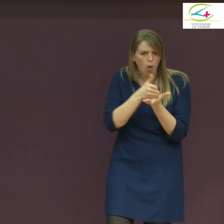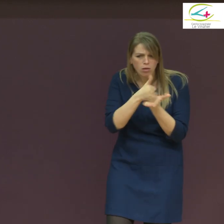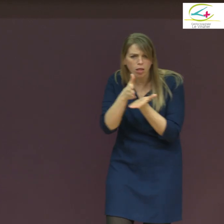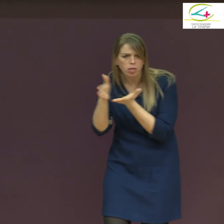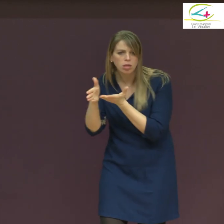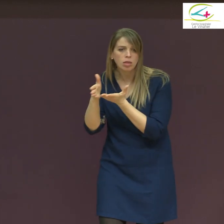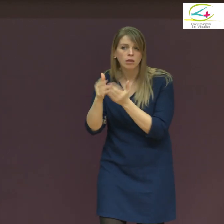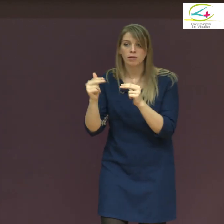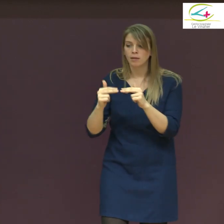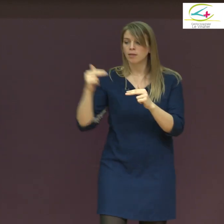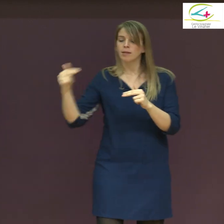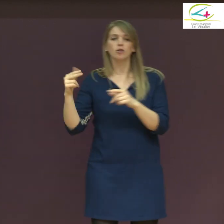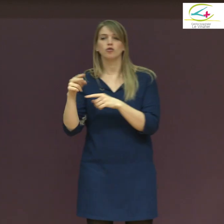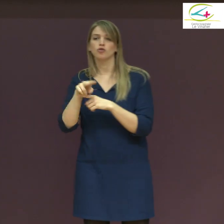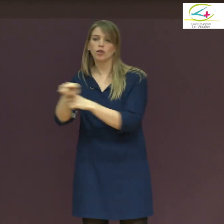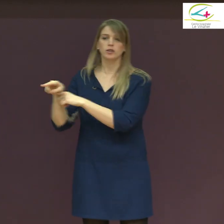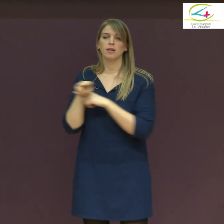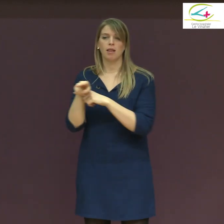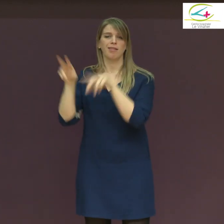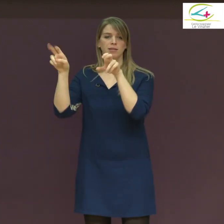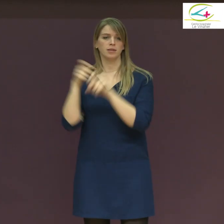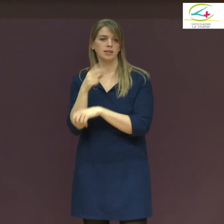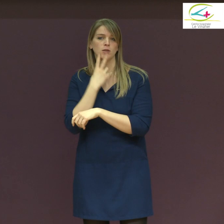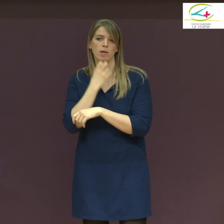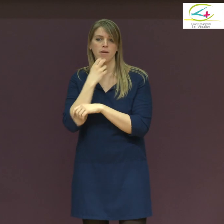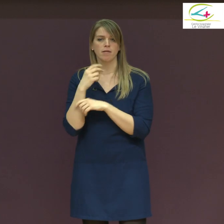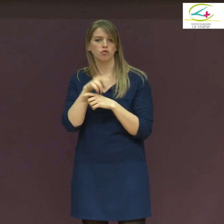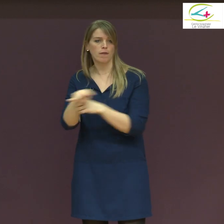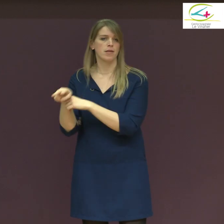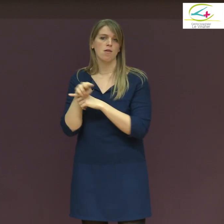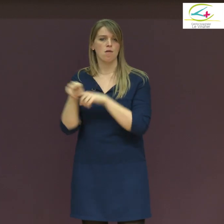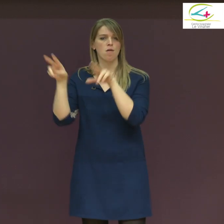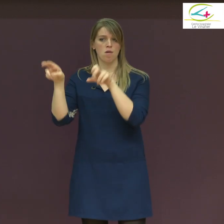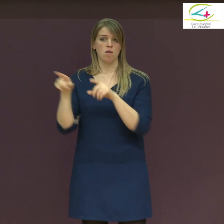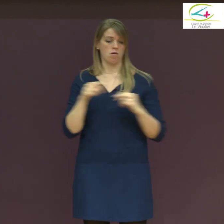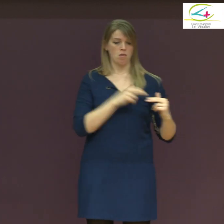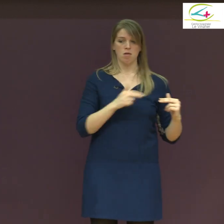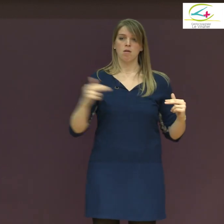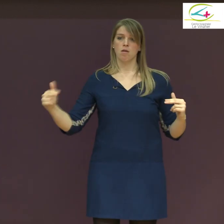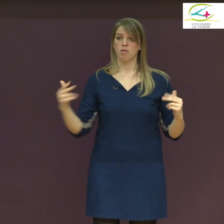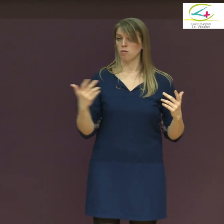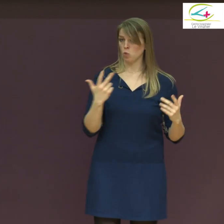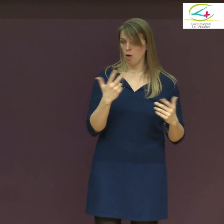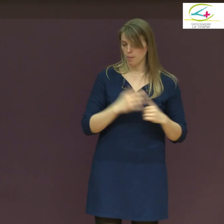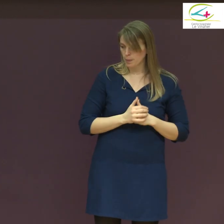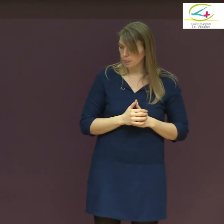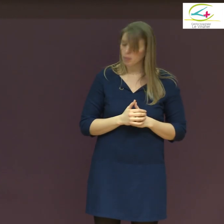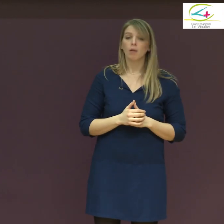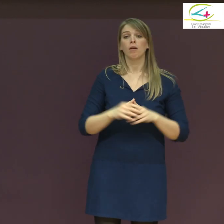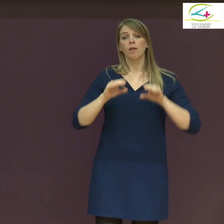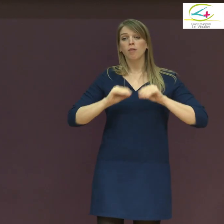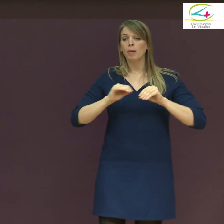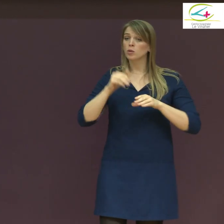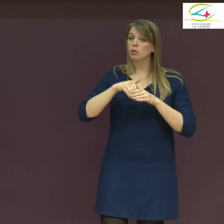puis un palier pour les sentinelles, c'est-à-dire les citoyens. Et donc là, effectivement, dans cette formation, on apprend non seulement à